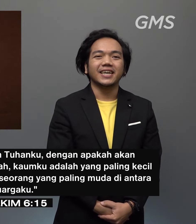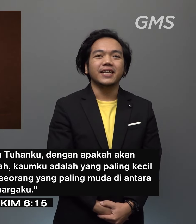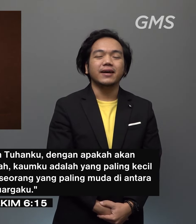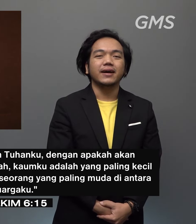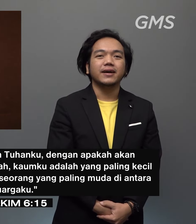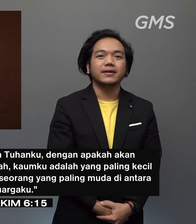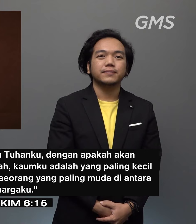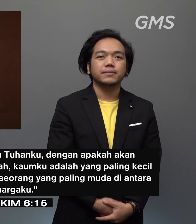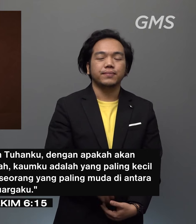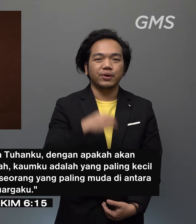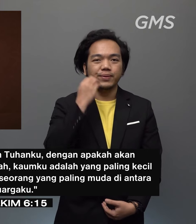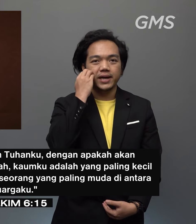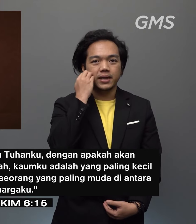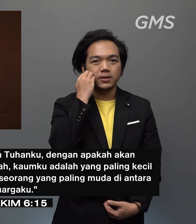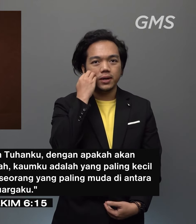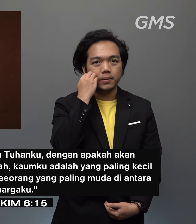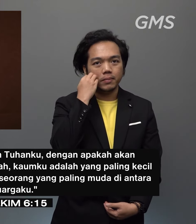Tuanku,